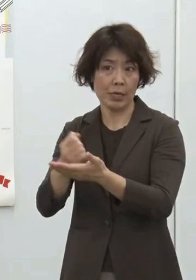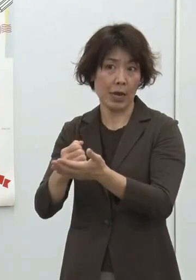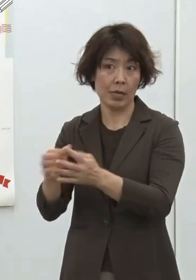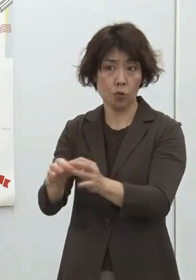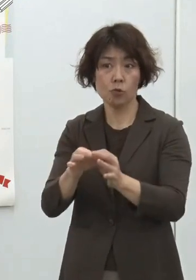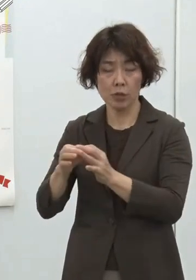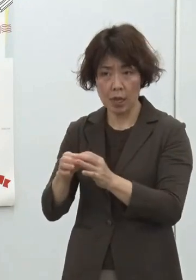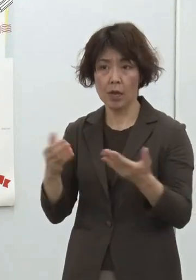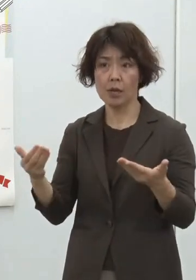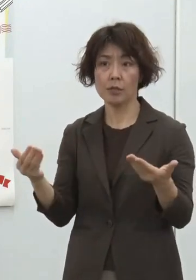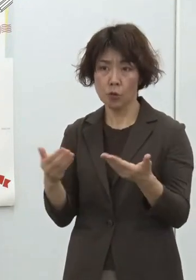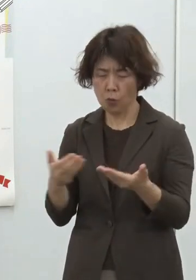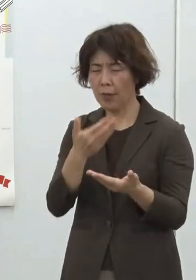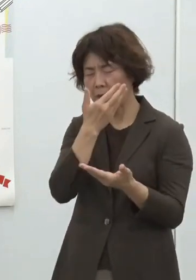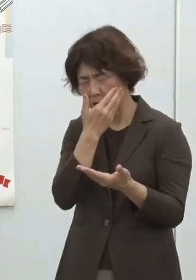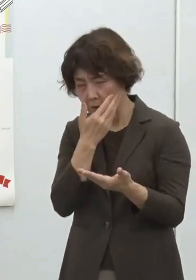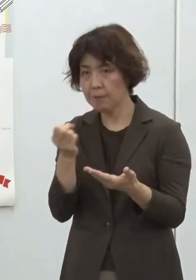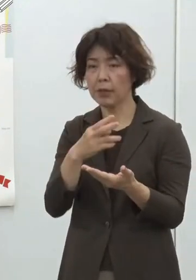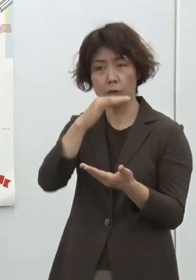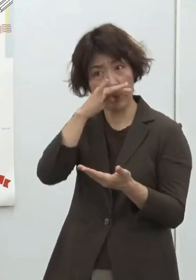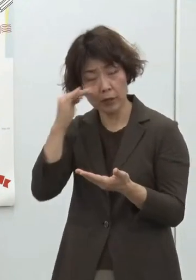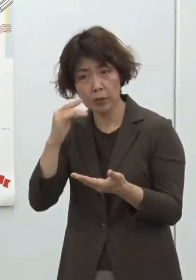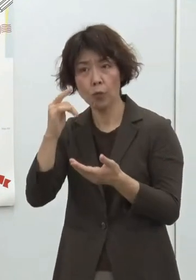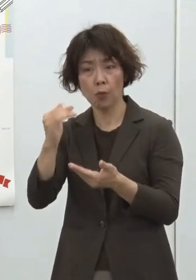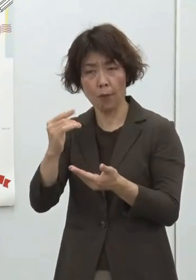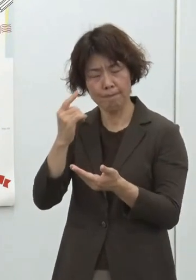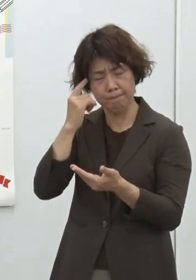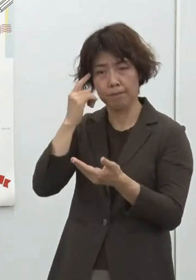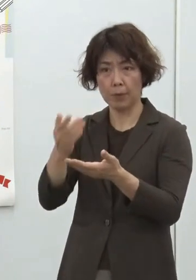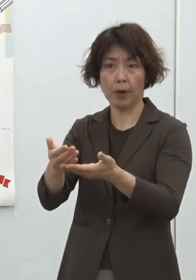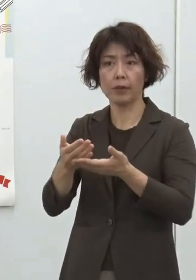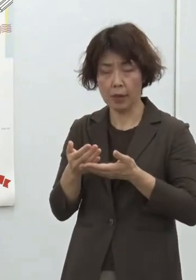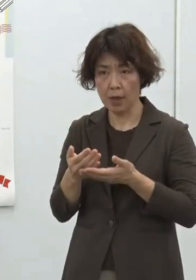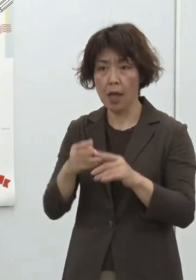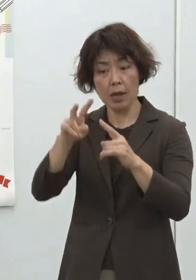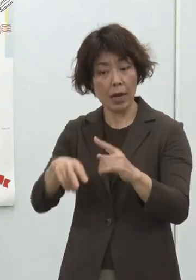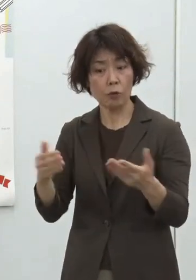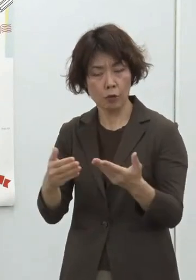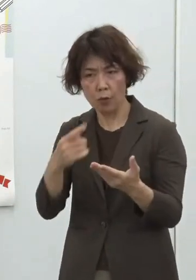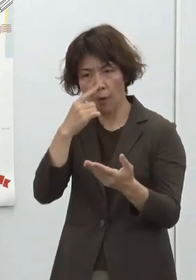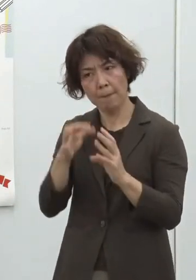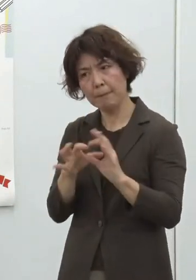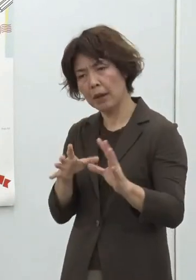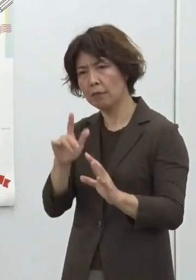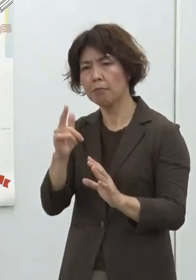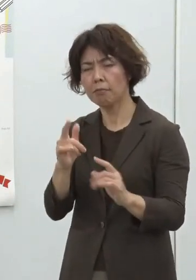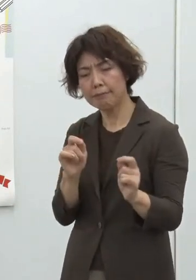の重要性や素晴らしさというのを感じていただいて、そして介護のお仕事を身近に感じていただいてです